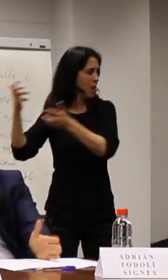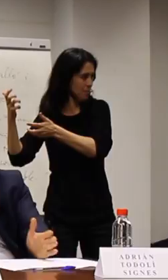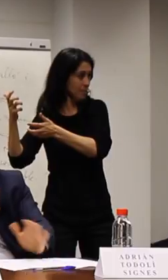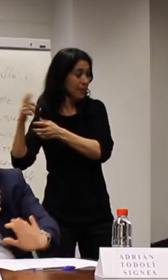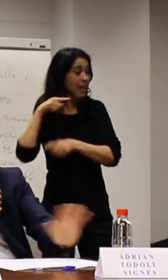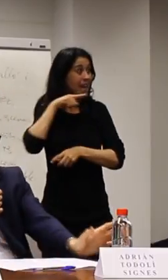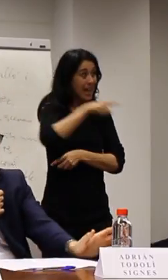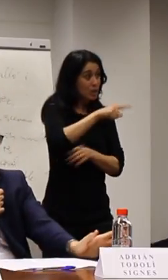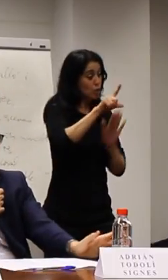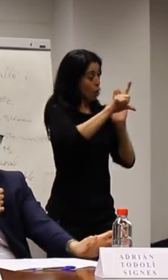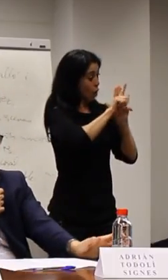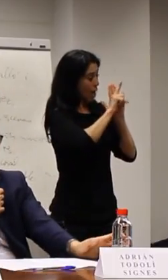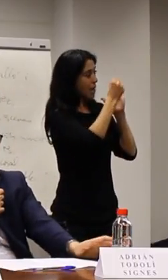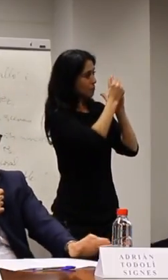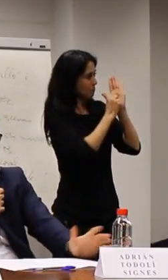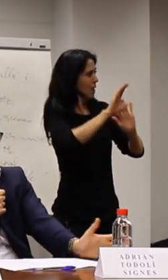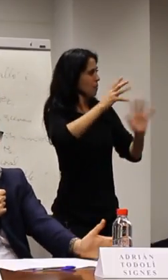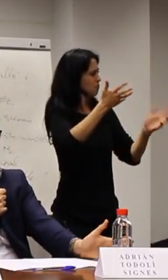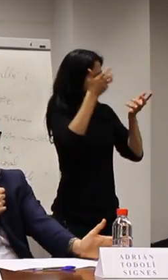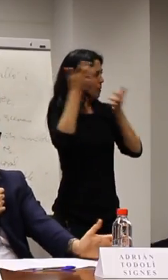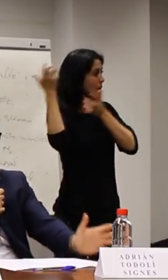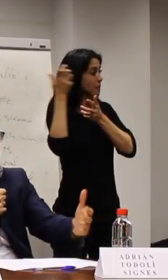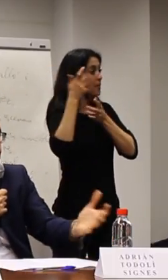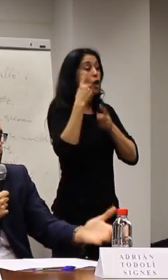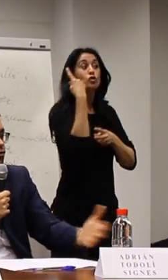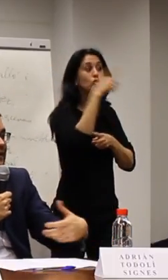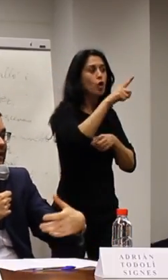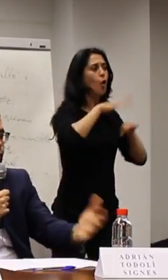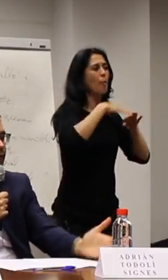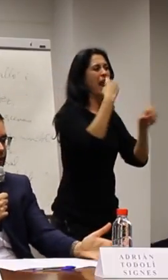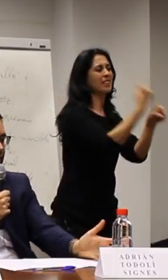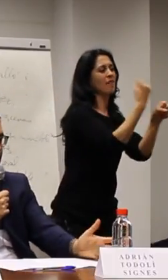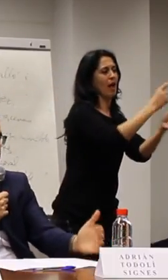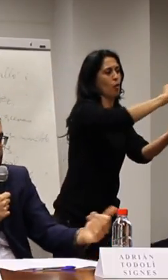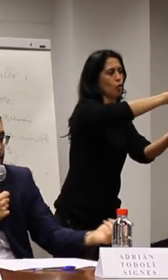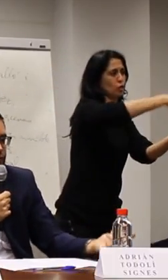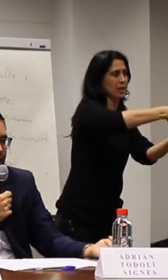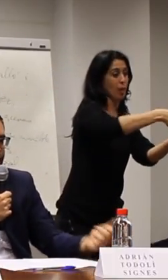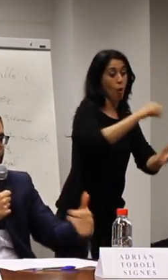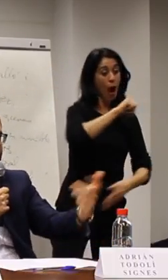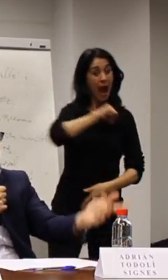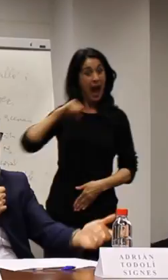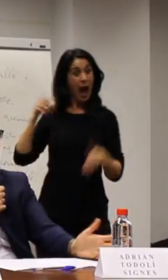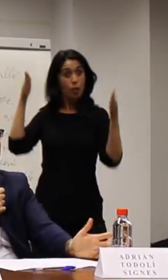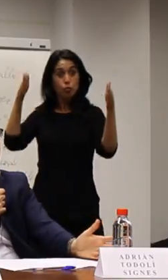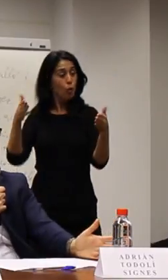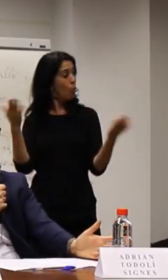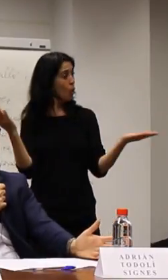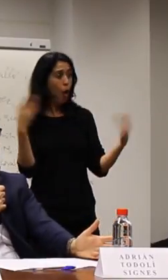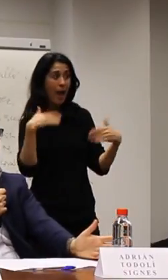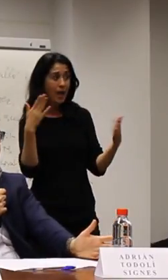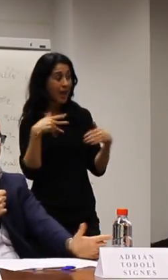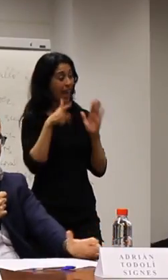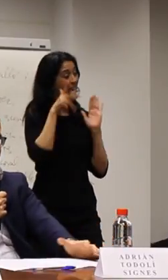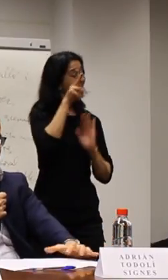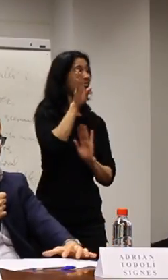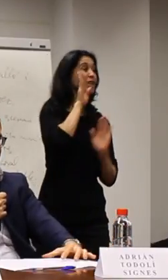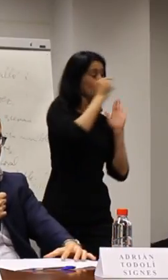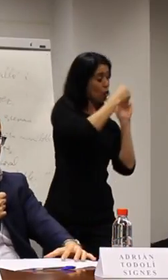a determinados trabajadores. A los autónomos no se le aplica. Los autónomos no tienen ningún derecho laboral, no tienen derecho a vacaciones, no tienen. Entonces,